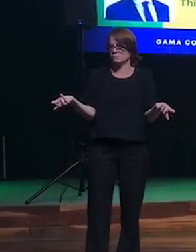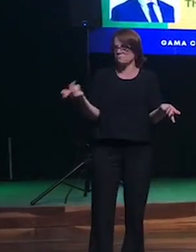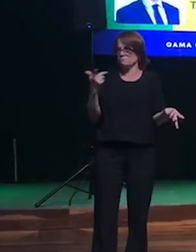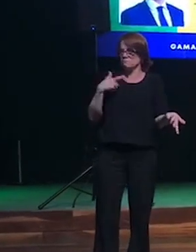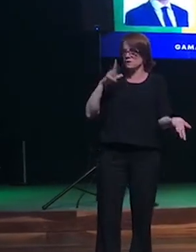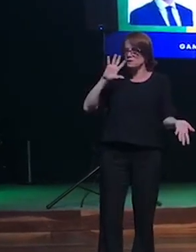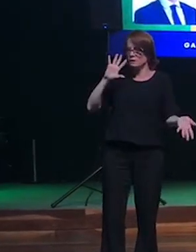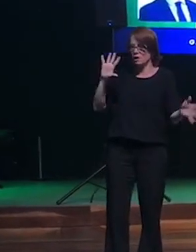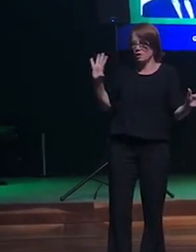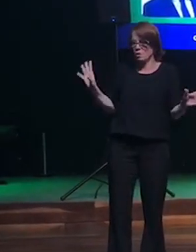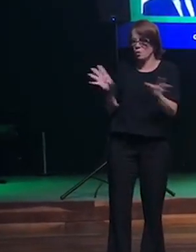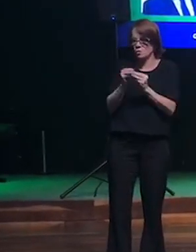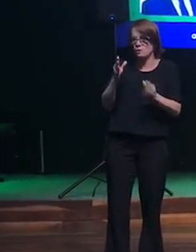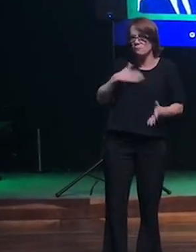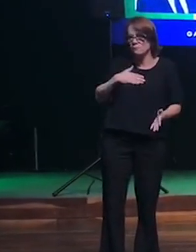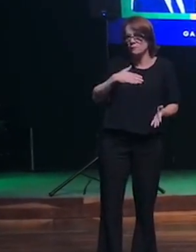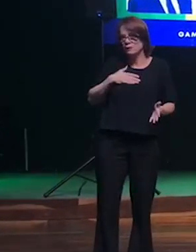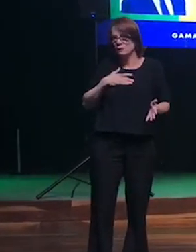minha ou é da senhora?